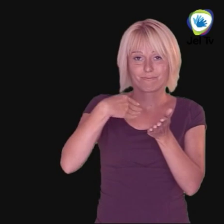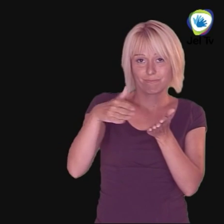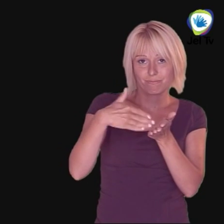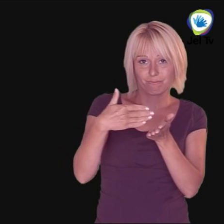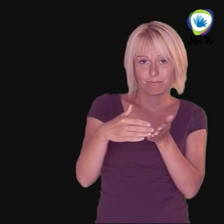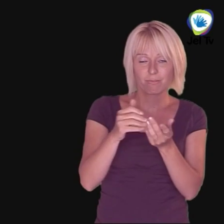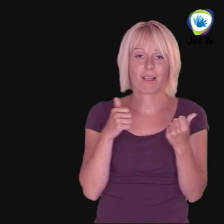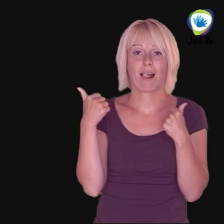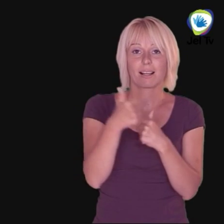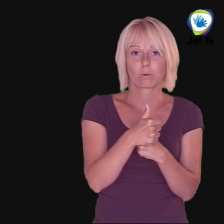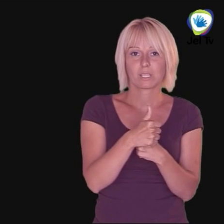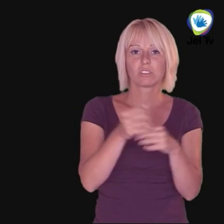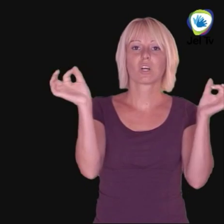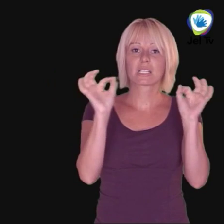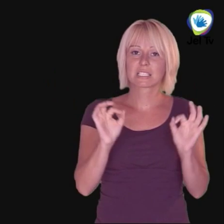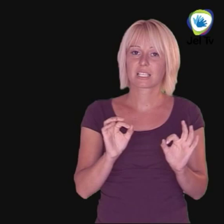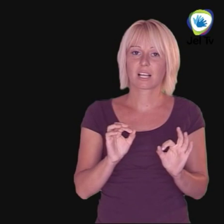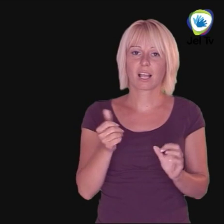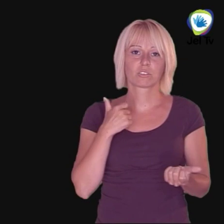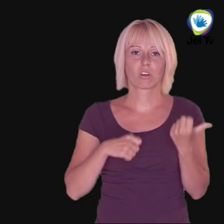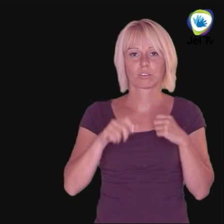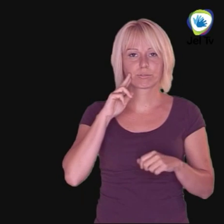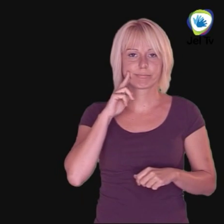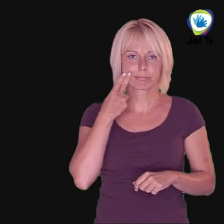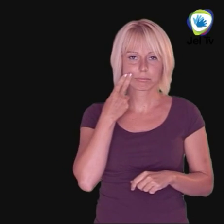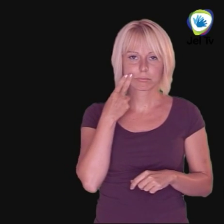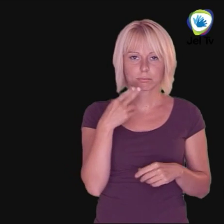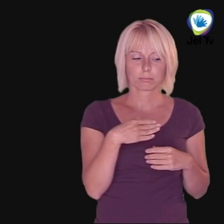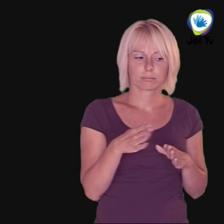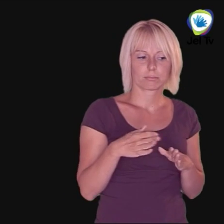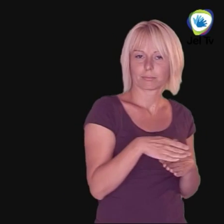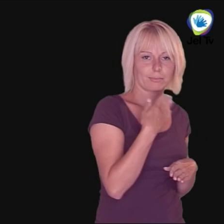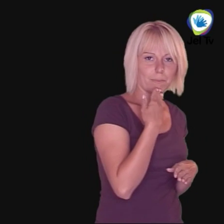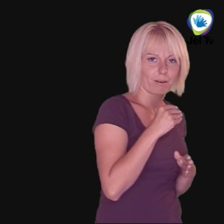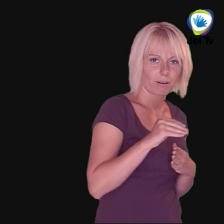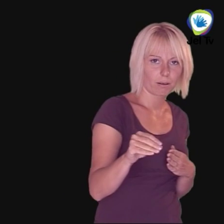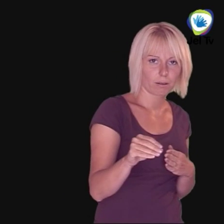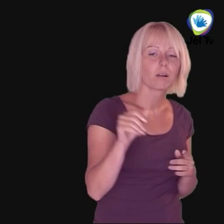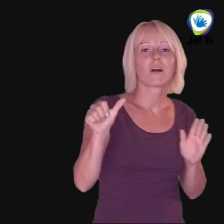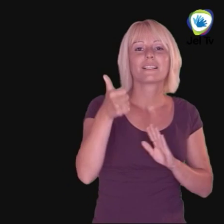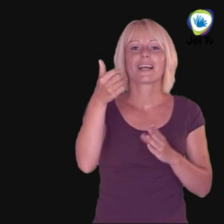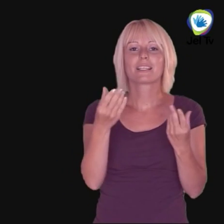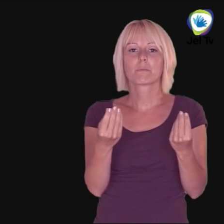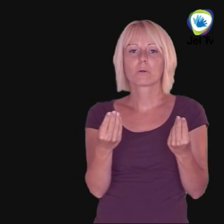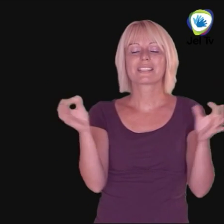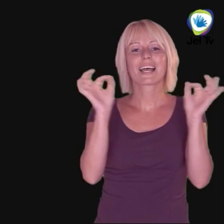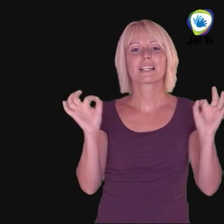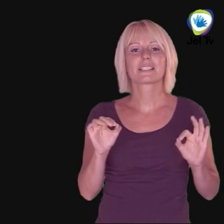a munkaadók megtalálják a kiskapukat. Az egyik ilyen módszer, hogy a cégek létszámát 20 főben